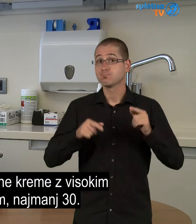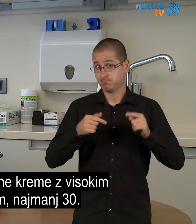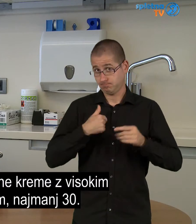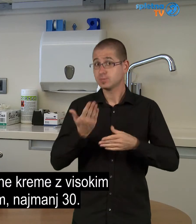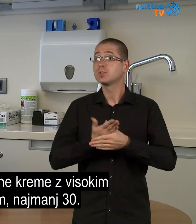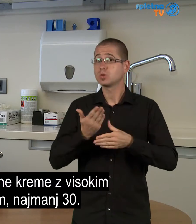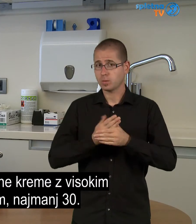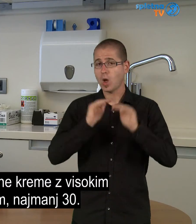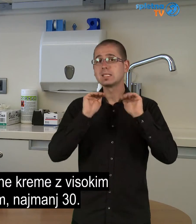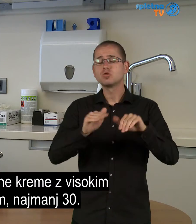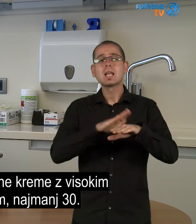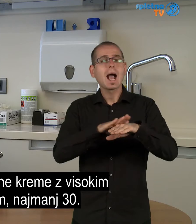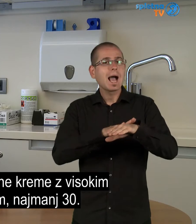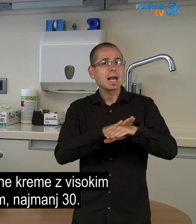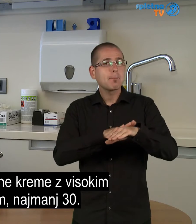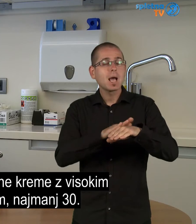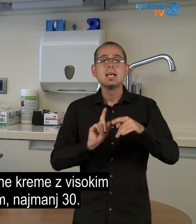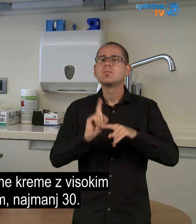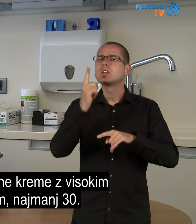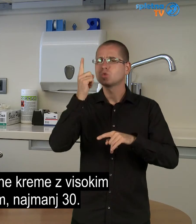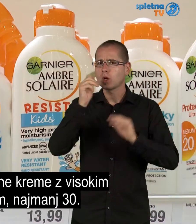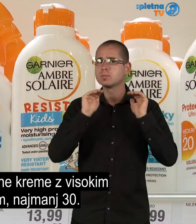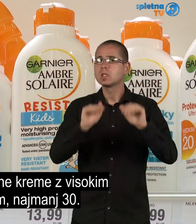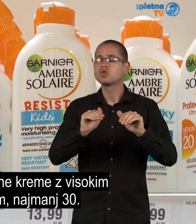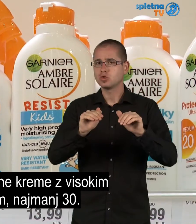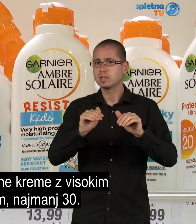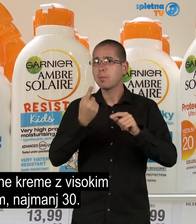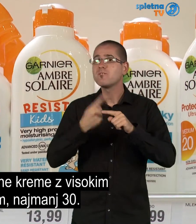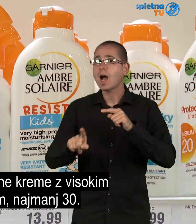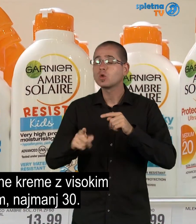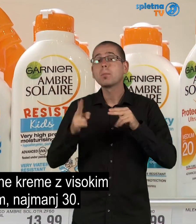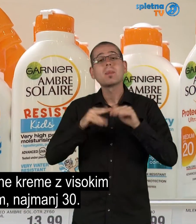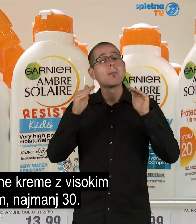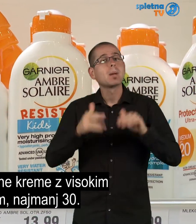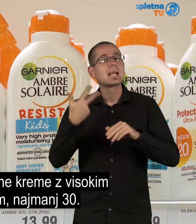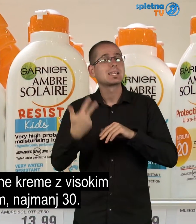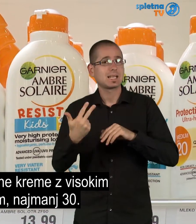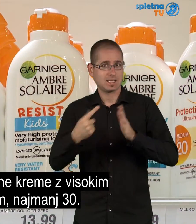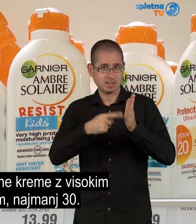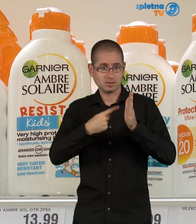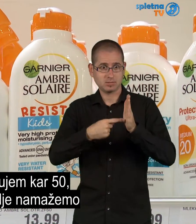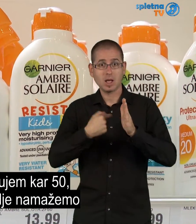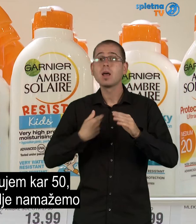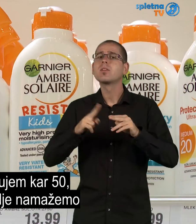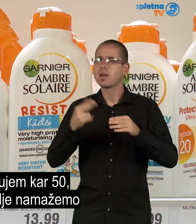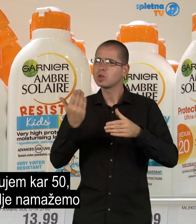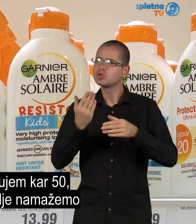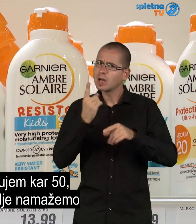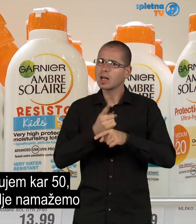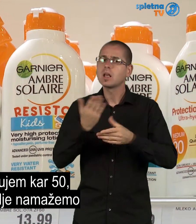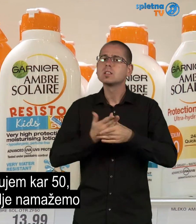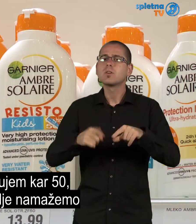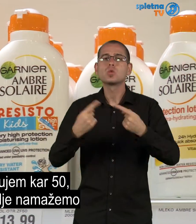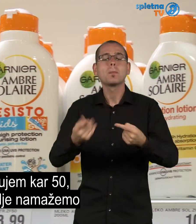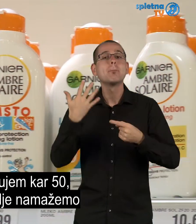Tukaj svetujemo zaščitne kreme z visokim zaščitnim faktorjem, najmanj 30, jaz največkrat svetujem kar